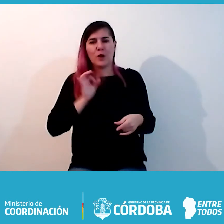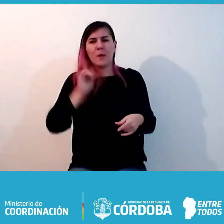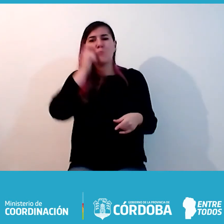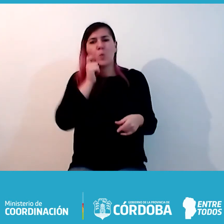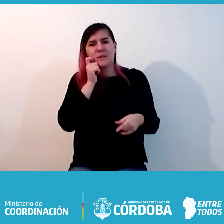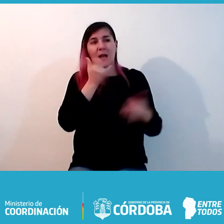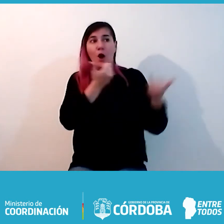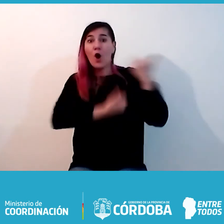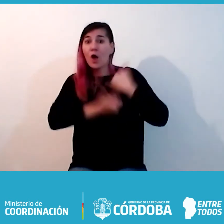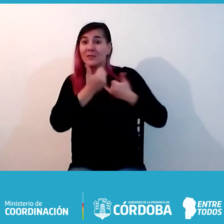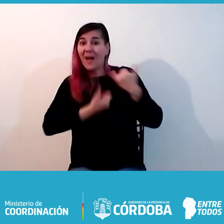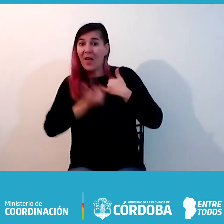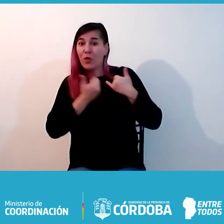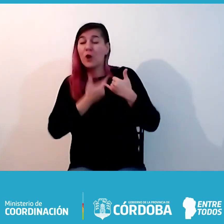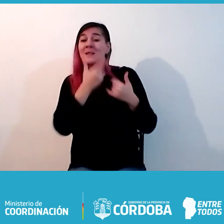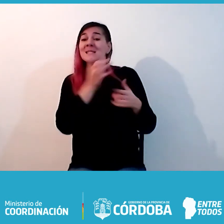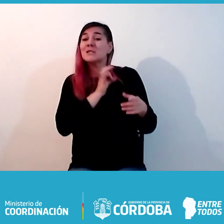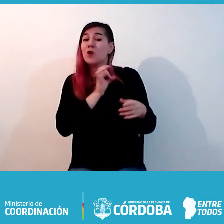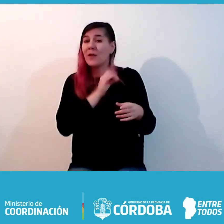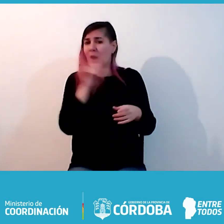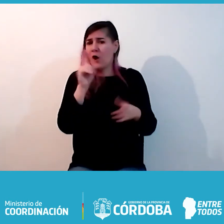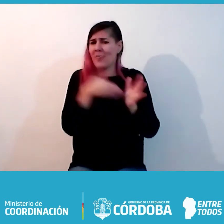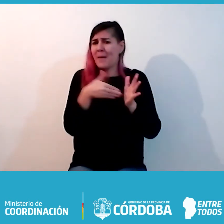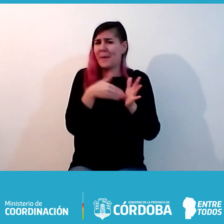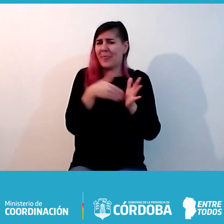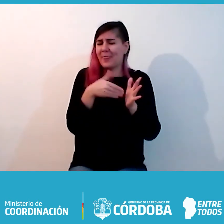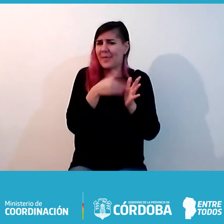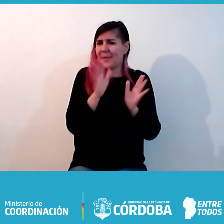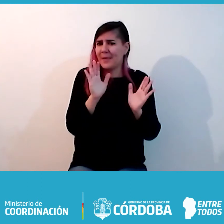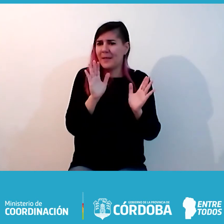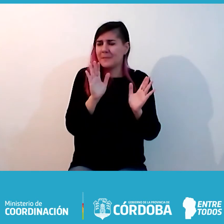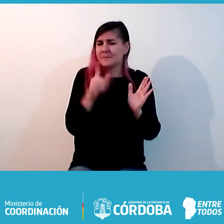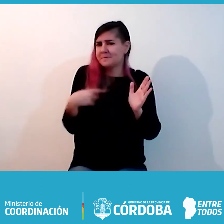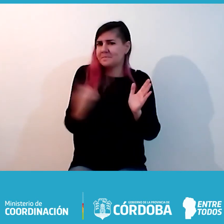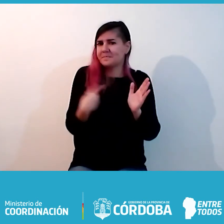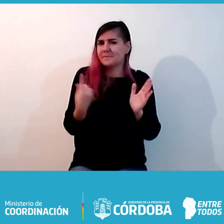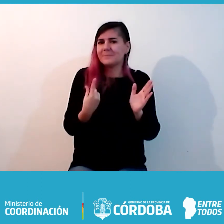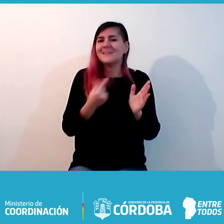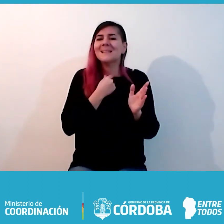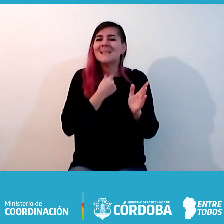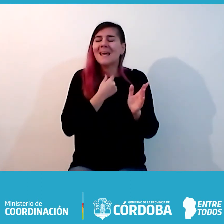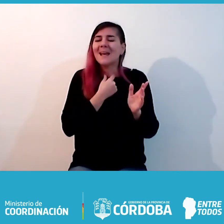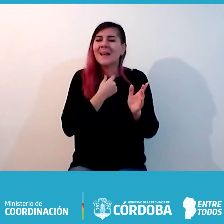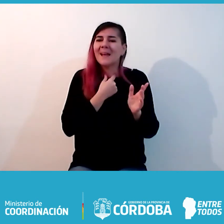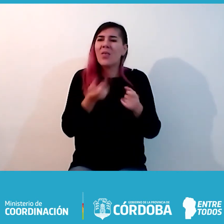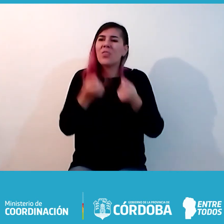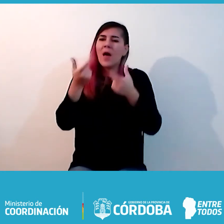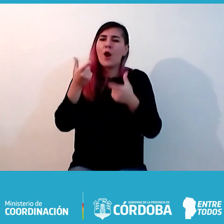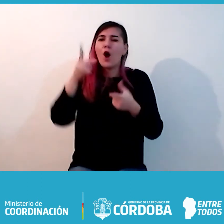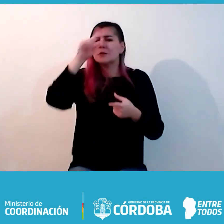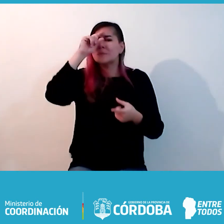Punilla que nos han contado. Esas historias que no dependen de la colonización, las que quiere devolverle al Hospital Funes